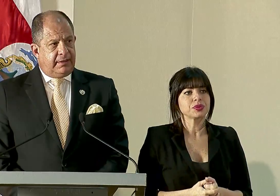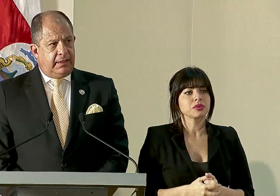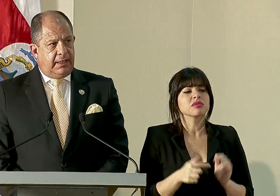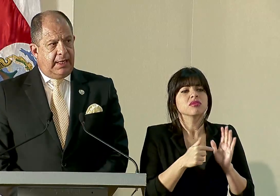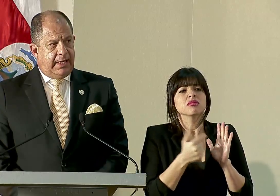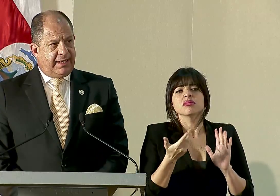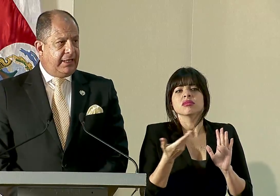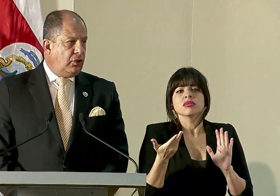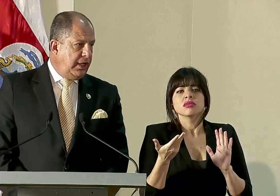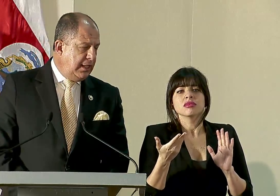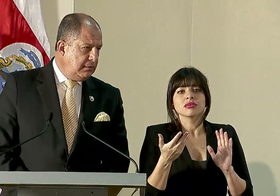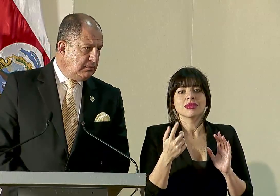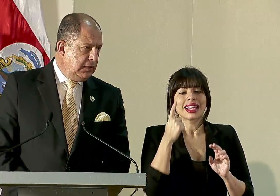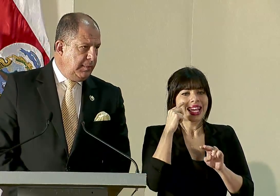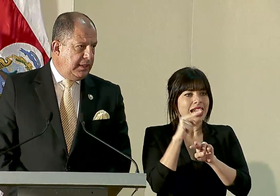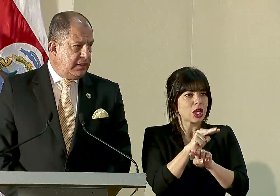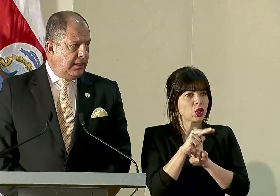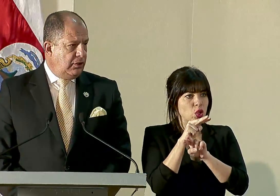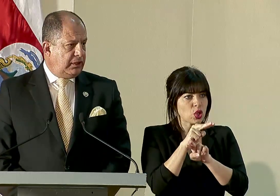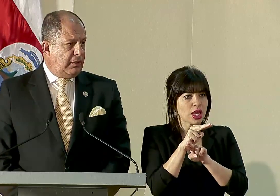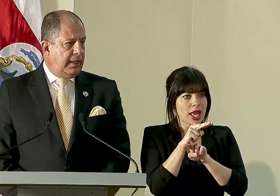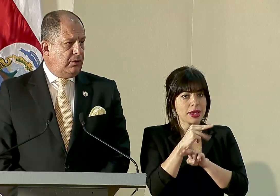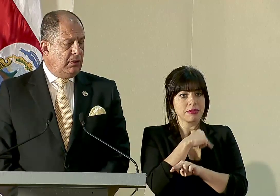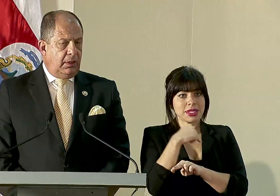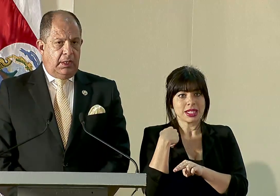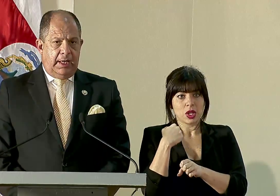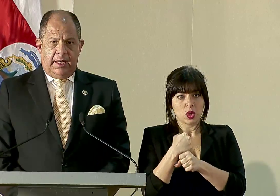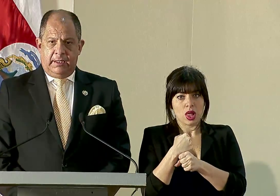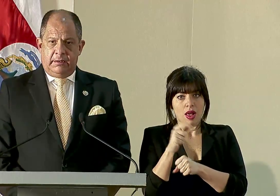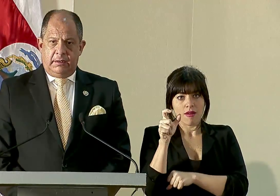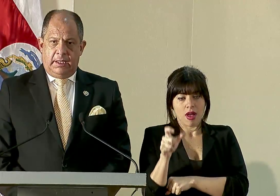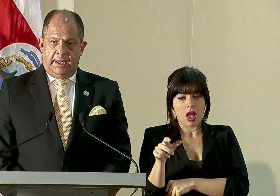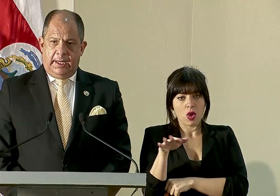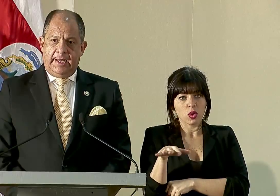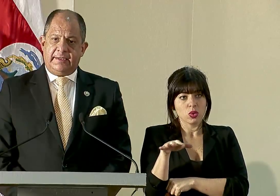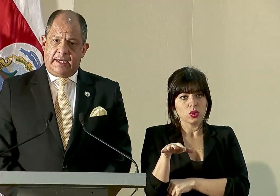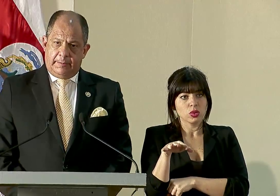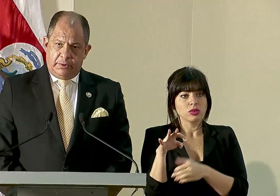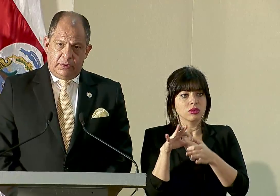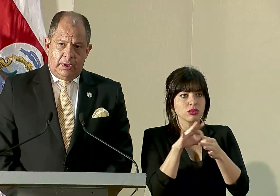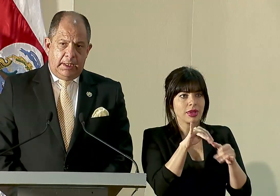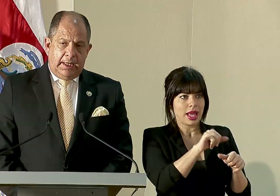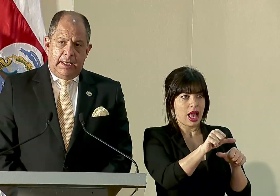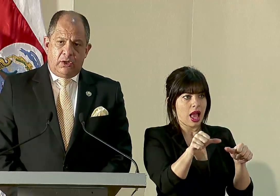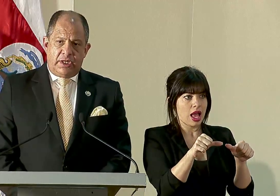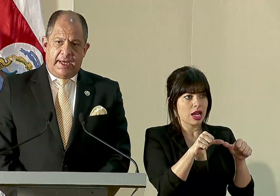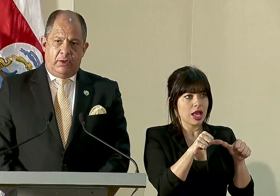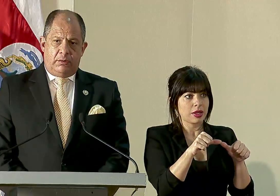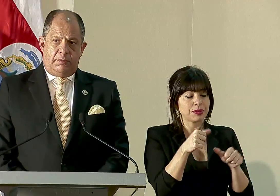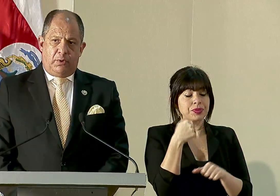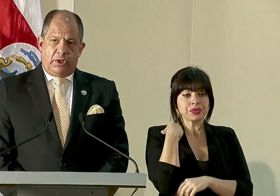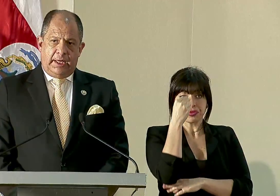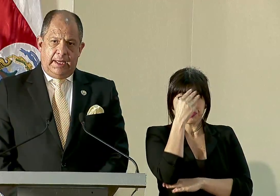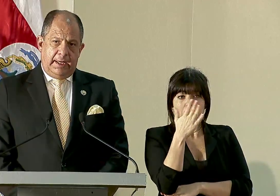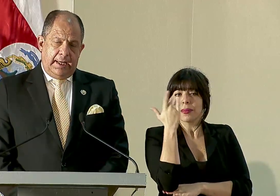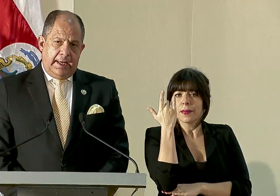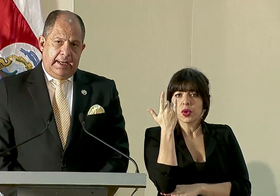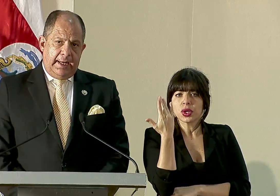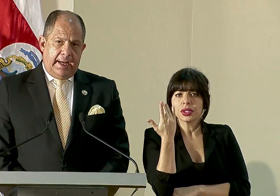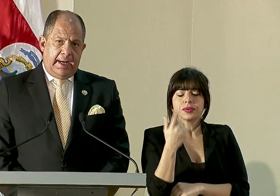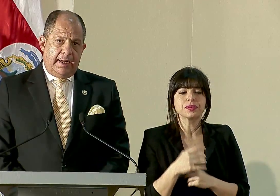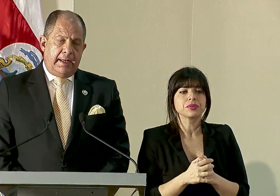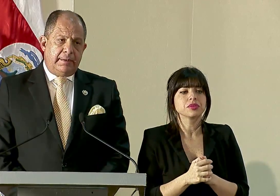es la rectoría del Ministerio de Trabajo en este campo. Y lo señalo porque